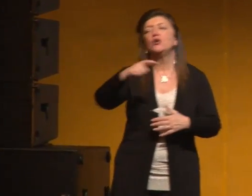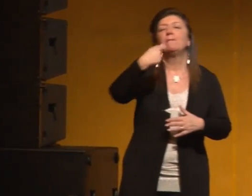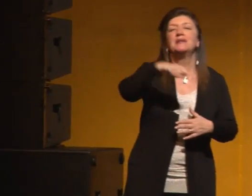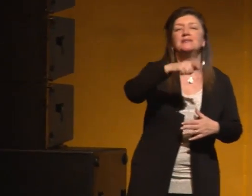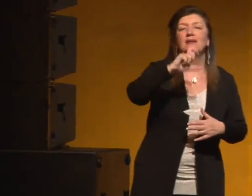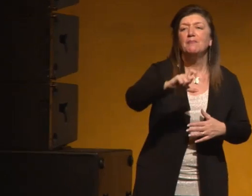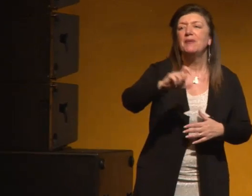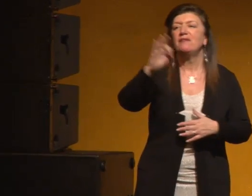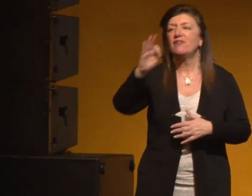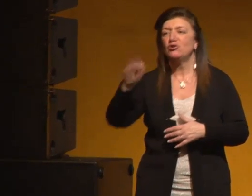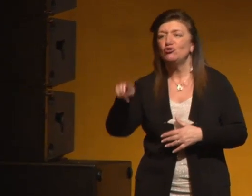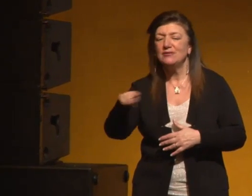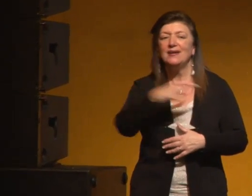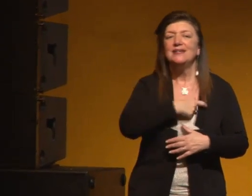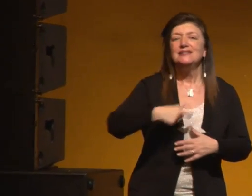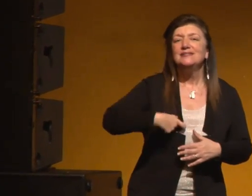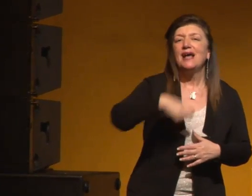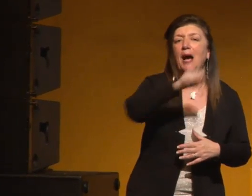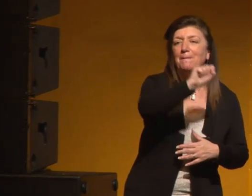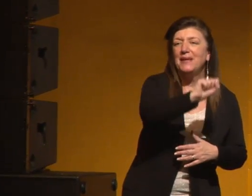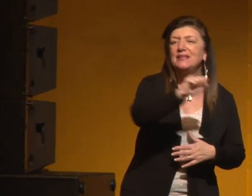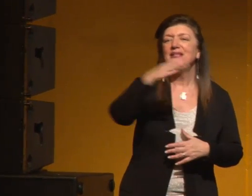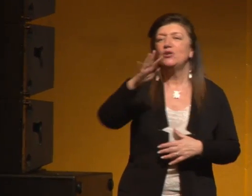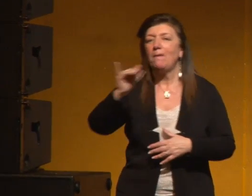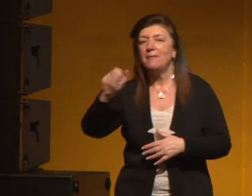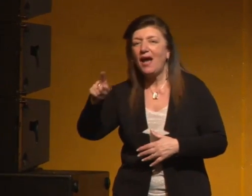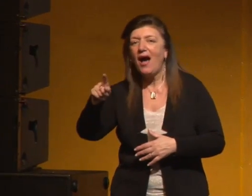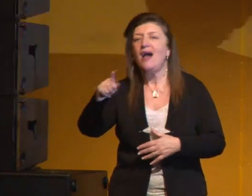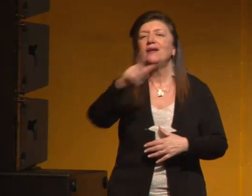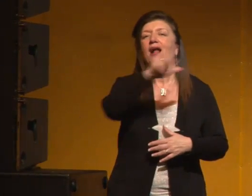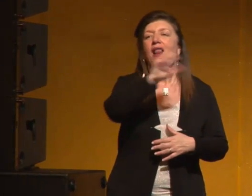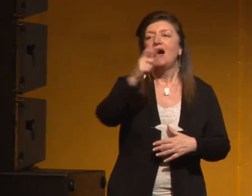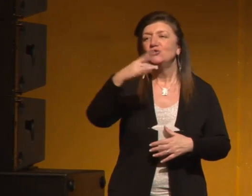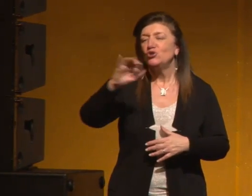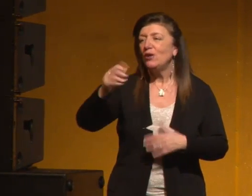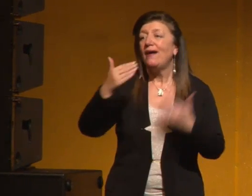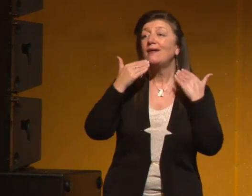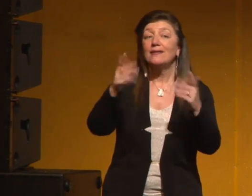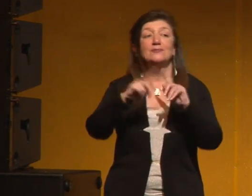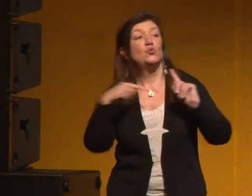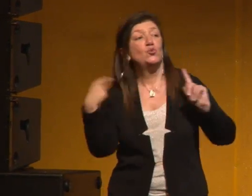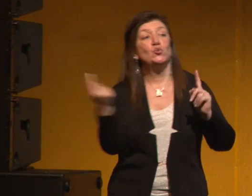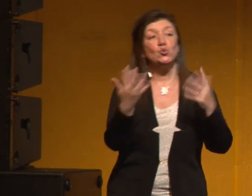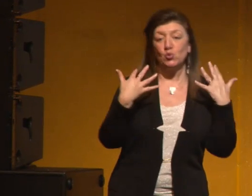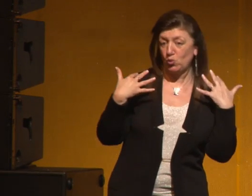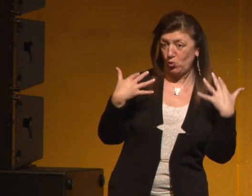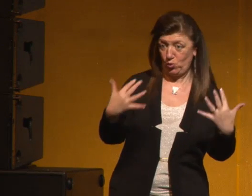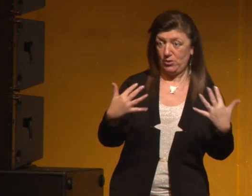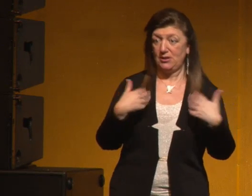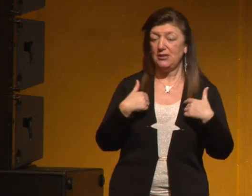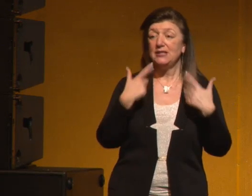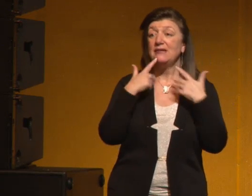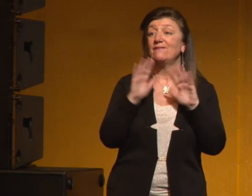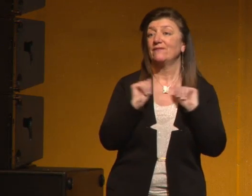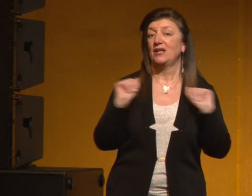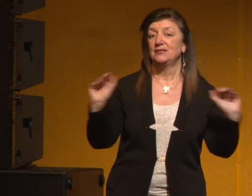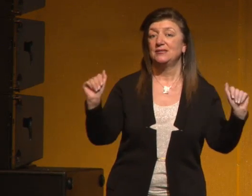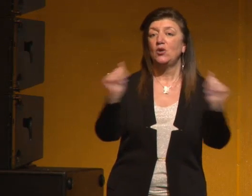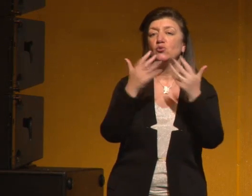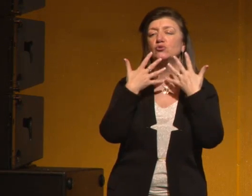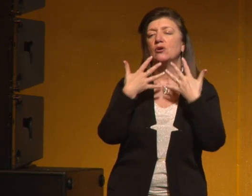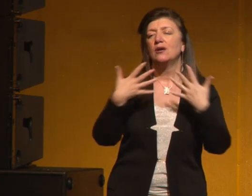sindaca pennino presidente braille direttore della gioia e grazie a tutti voi di essere qui vi saluto con grande affetto